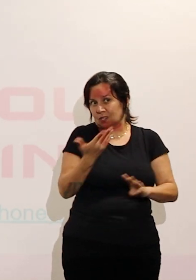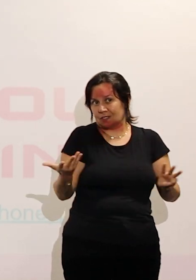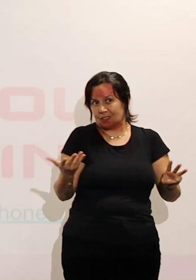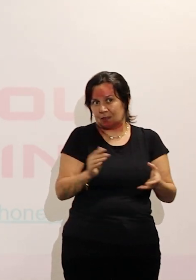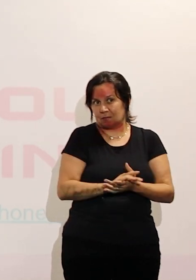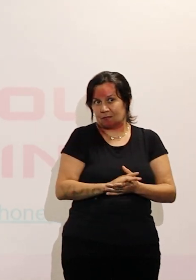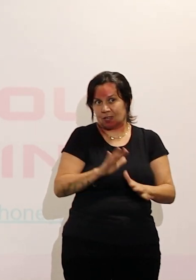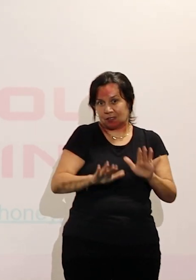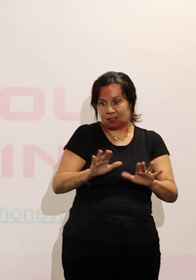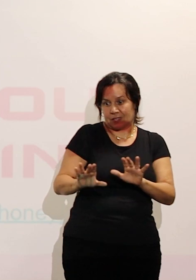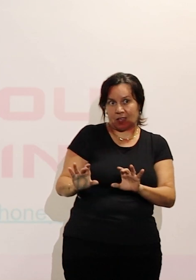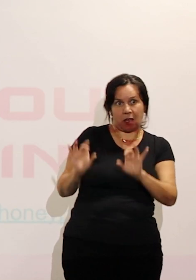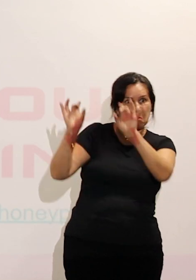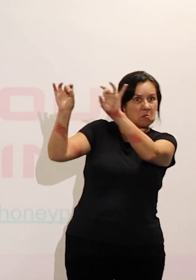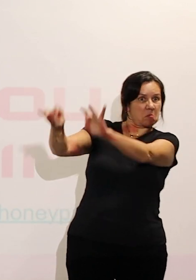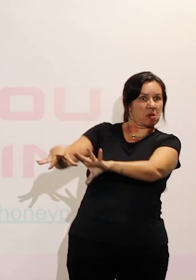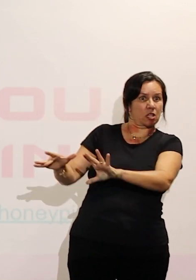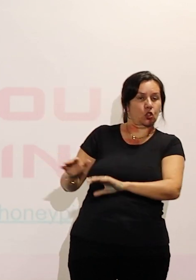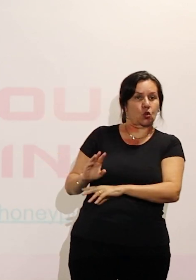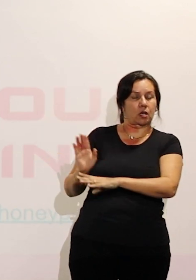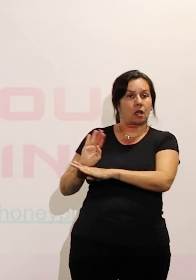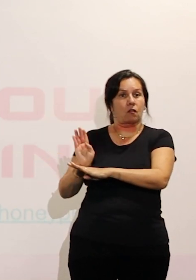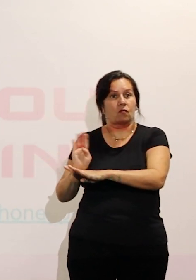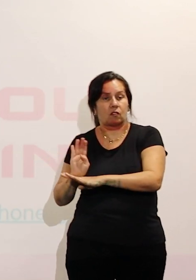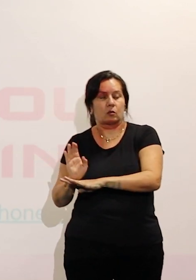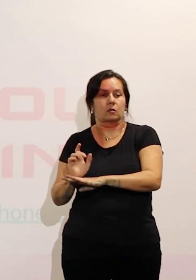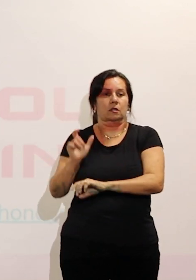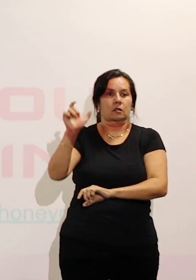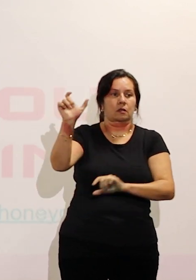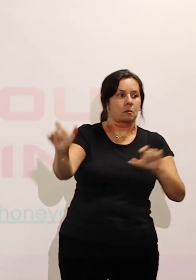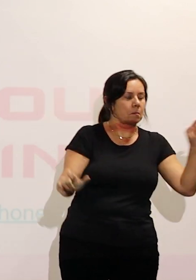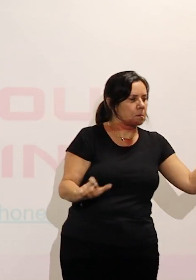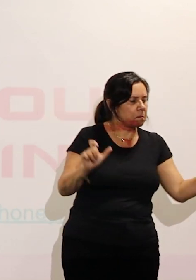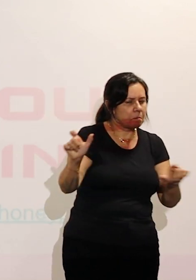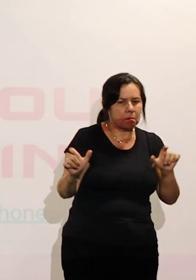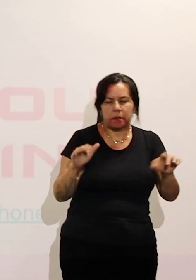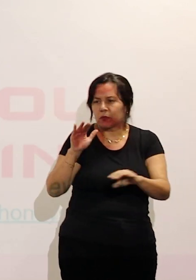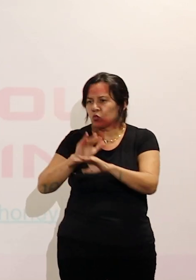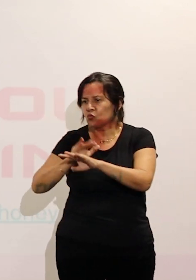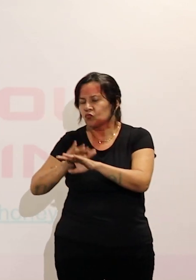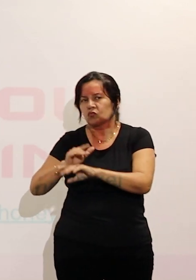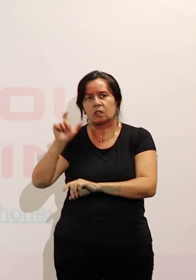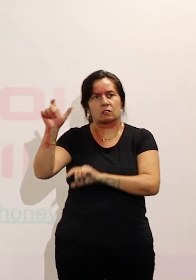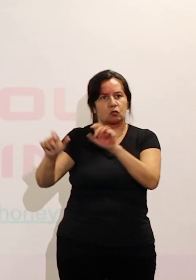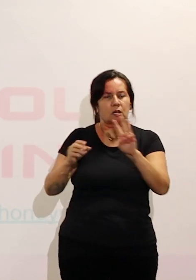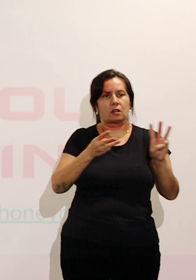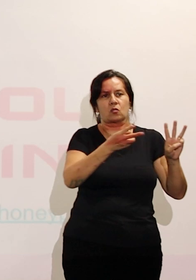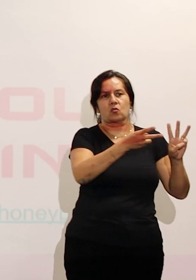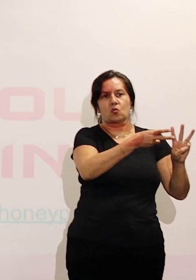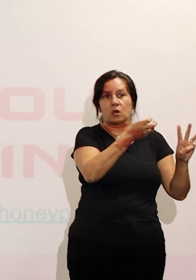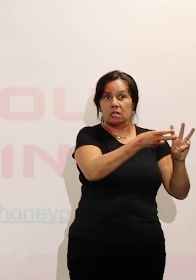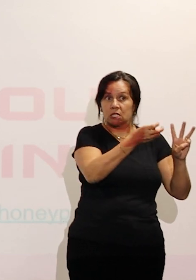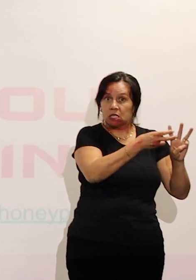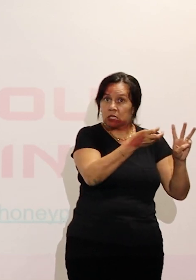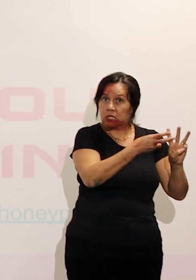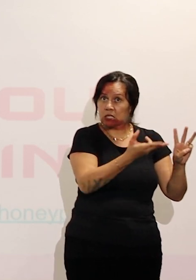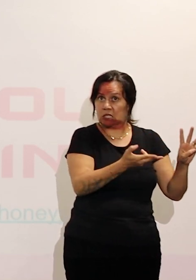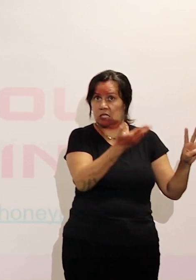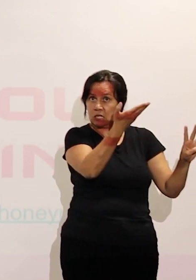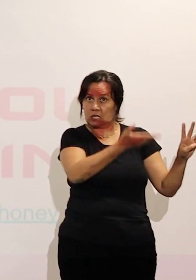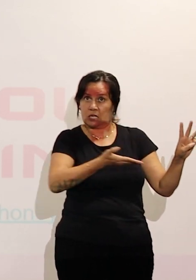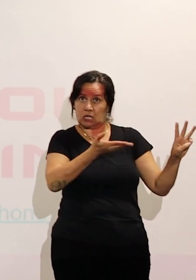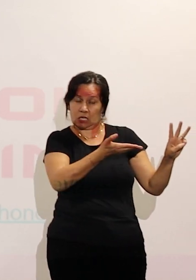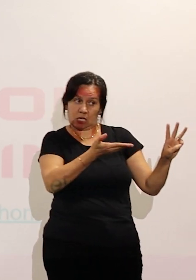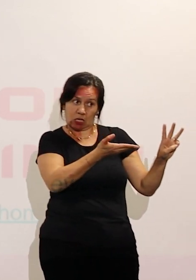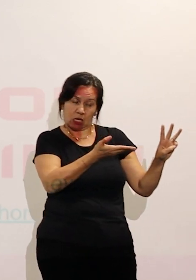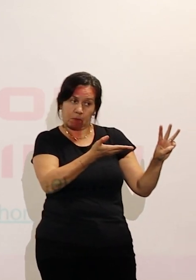que ela abandone, né? Que nem às vezes a gente tem em filme aqueles conflitos, tem o cara indígena que está na vila e ele quer ficar na vila,